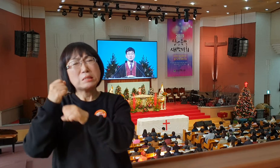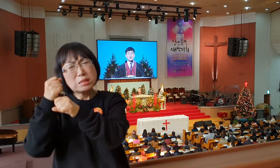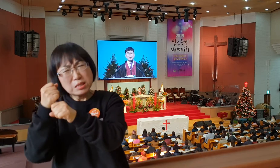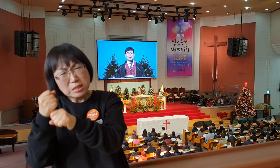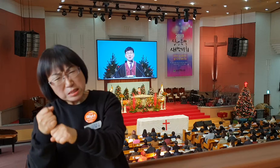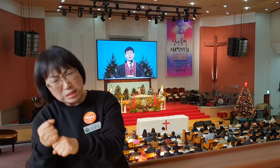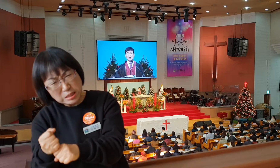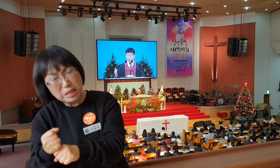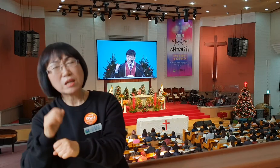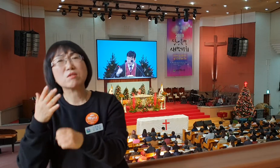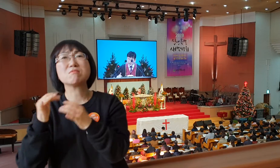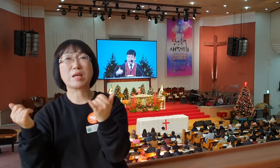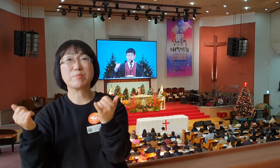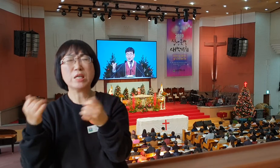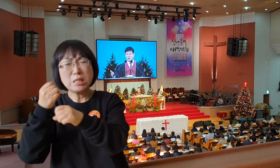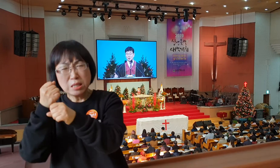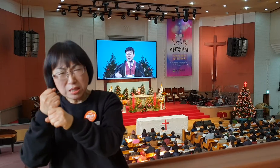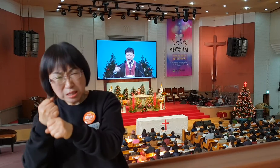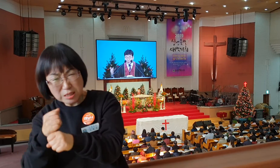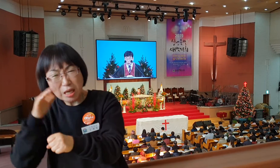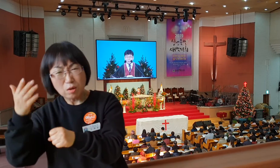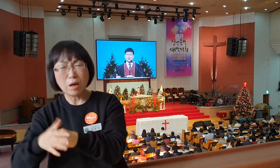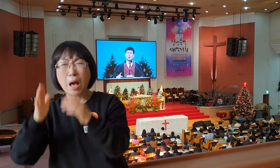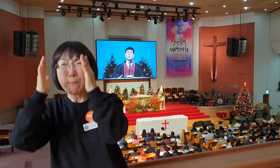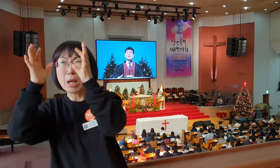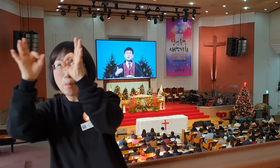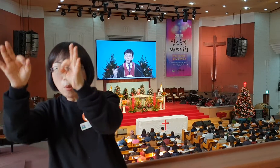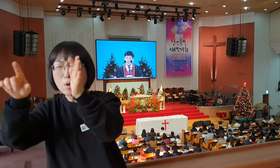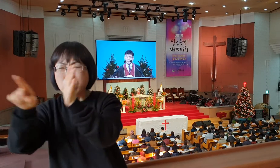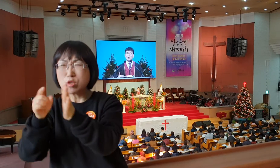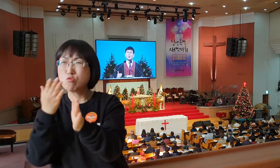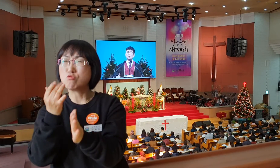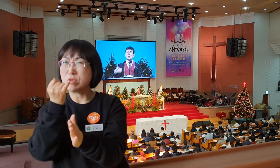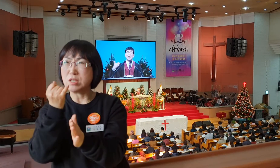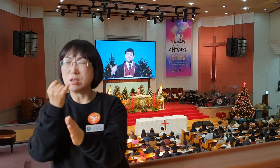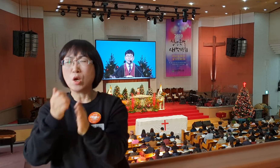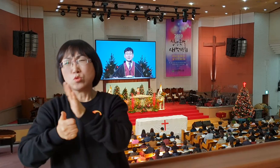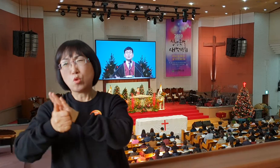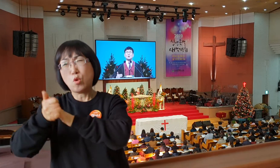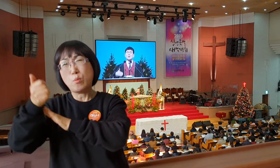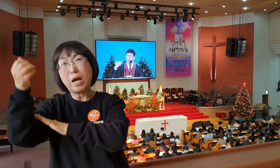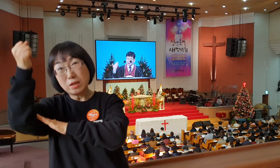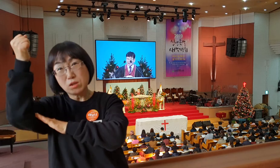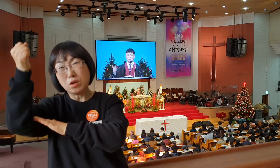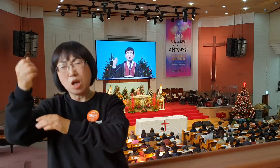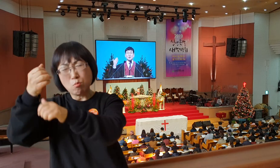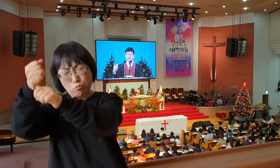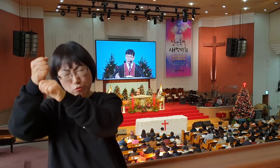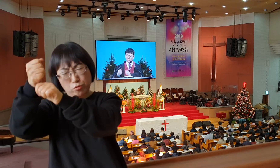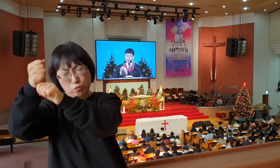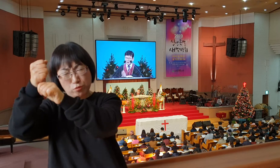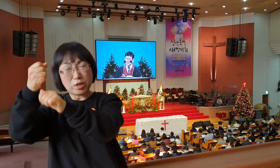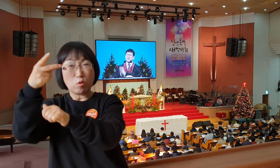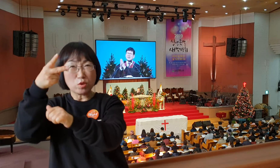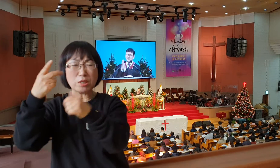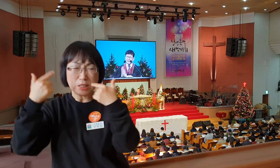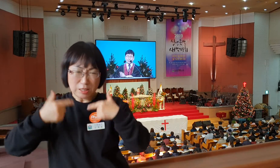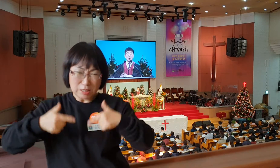수밖에 없는 사람들 의지할 수밖에 없고 바라볼 수밖에 없고 믿을 수밖에 없고 소망할 수밖에 없고 붙잡고 그리고